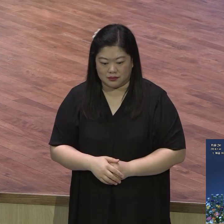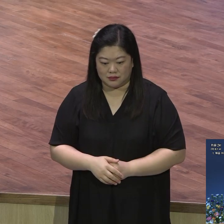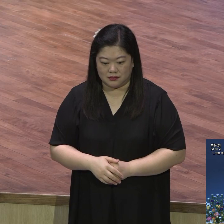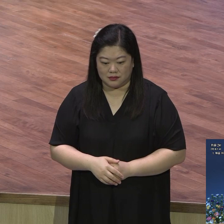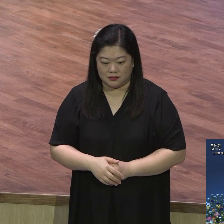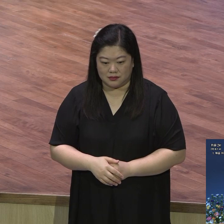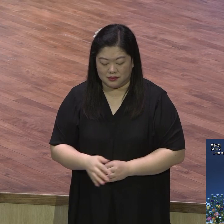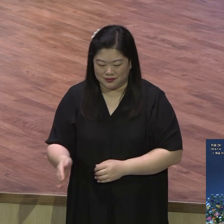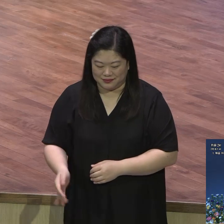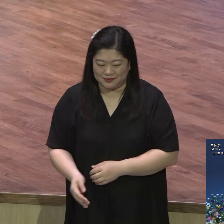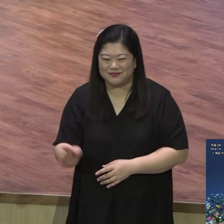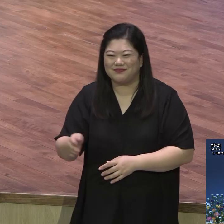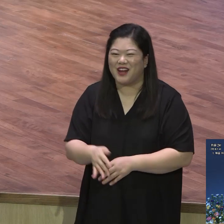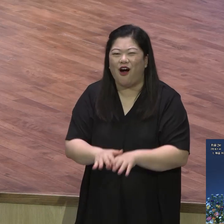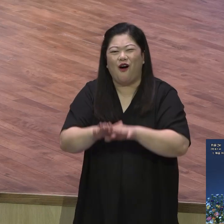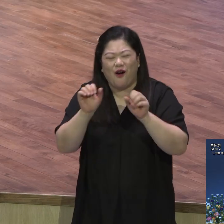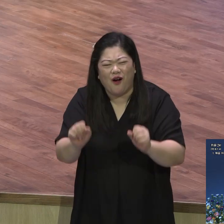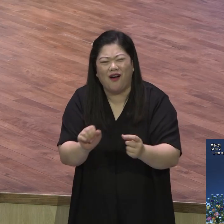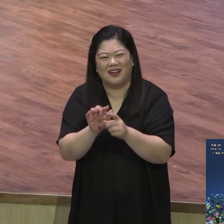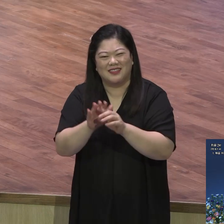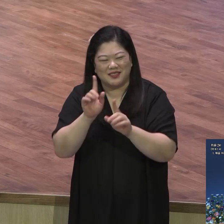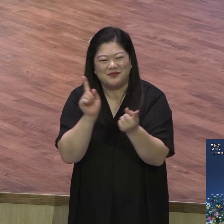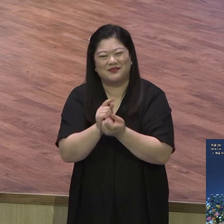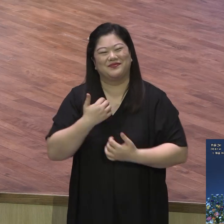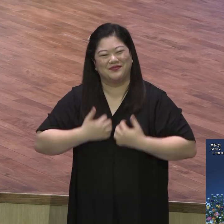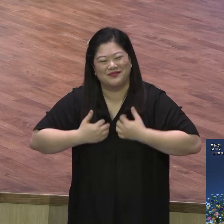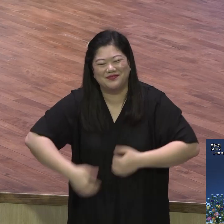악수를 손을 내밀는데 손을 못 내밀는데 몽땅 속에 그냥 이렇게